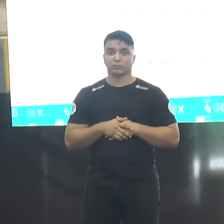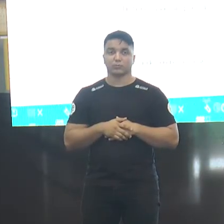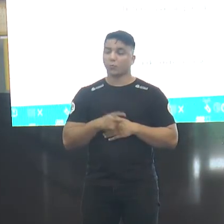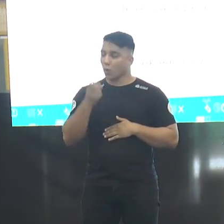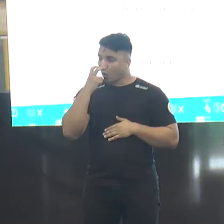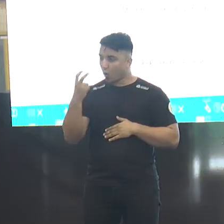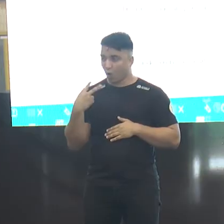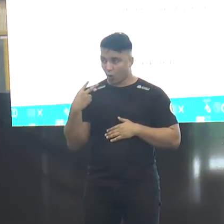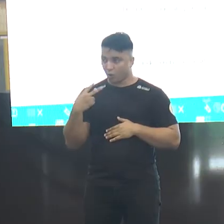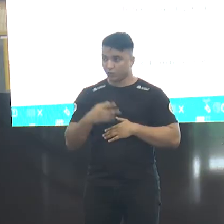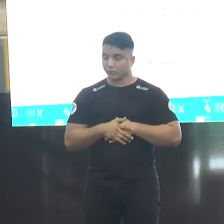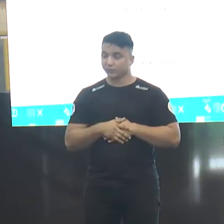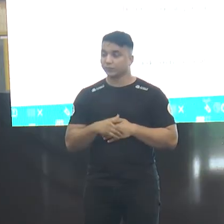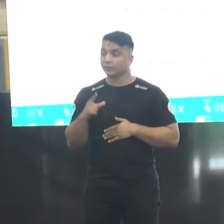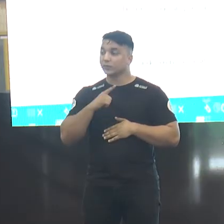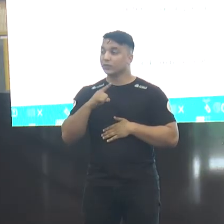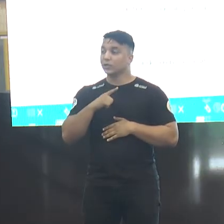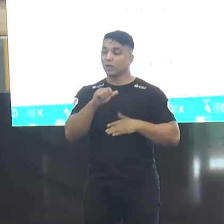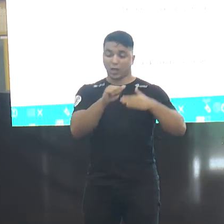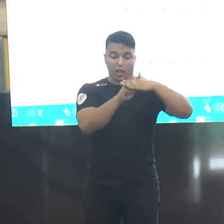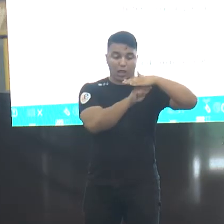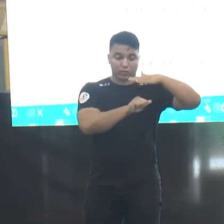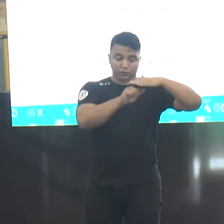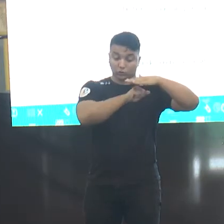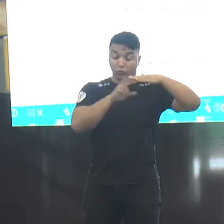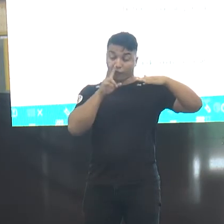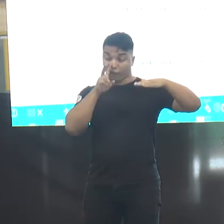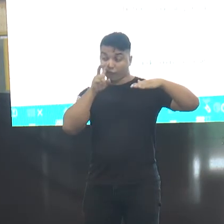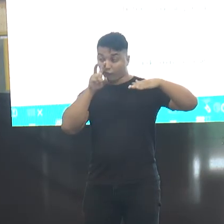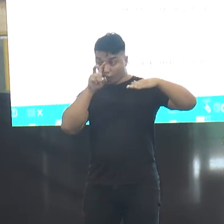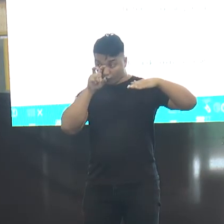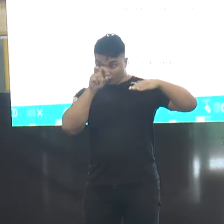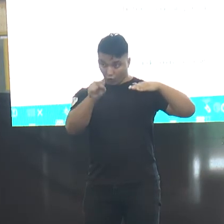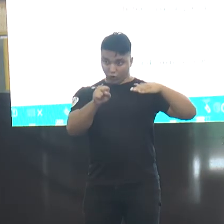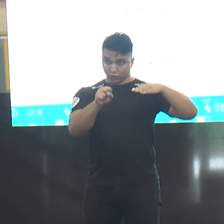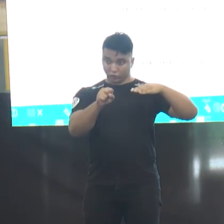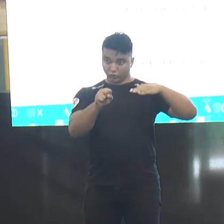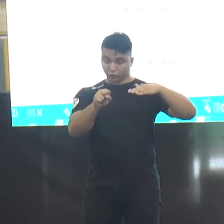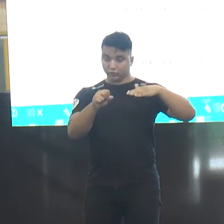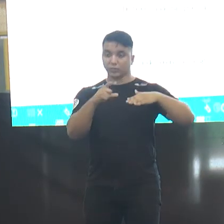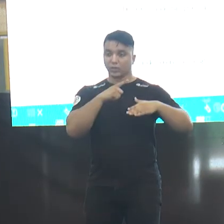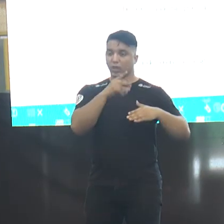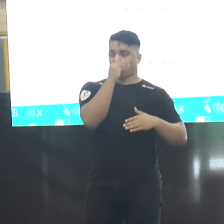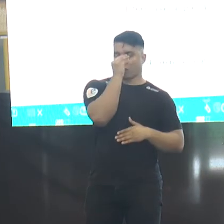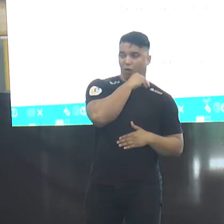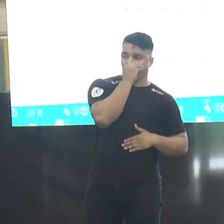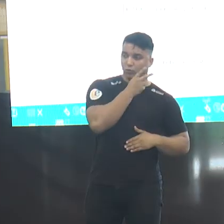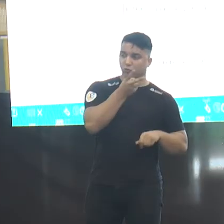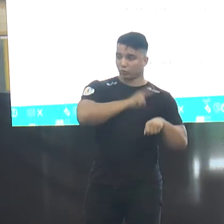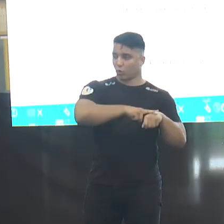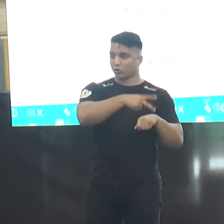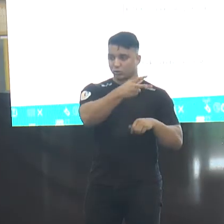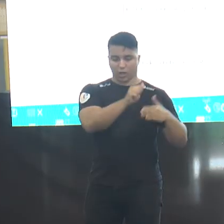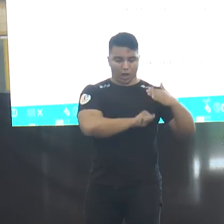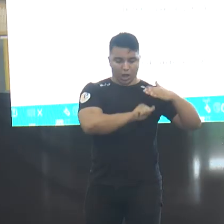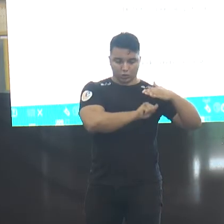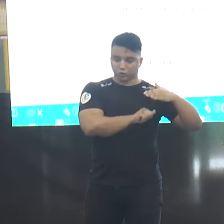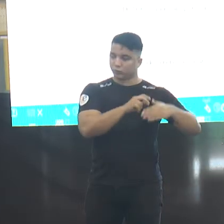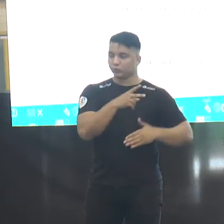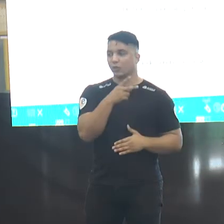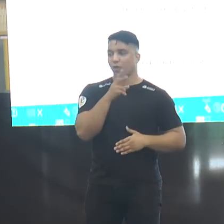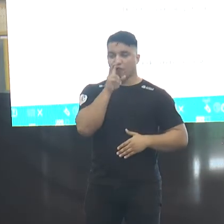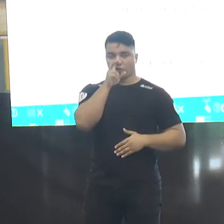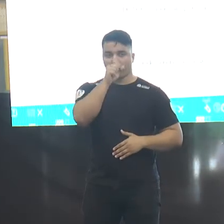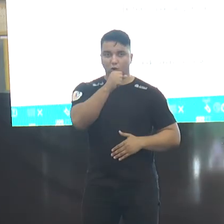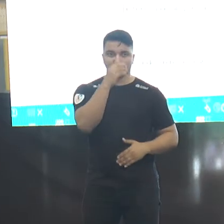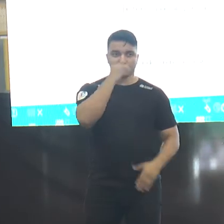bem para mim. Existem ácidos fortes e fracos. Todo